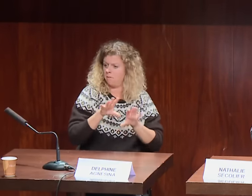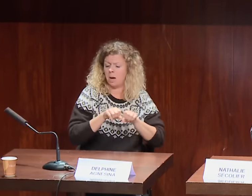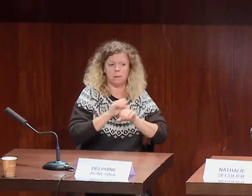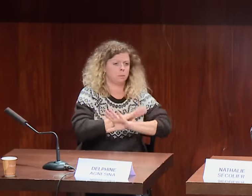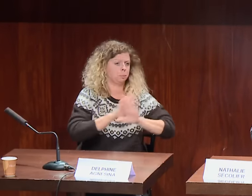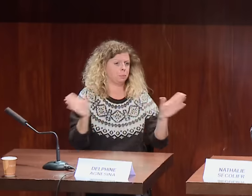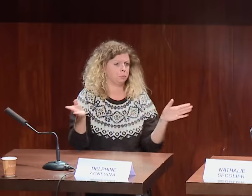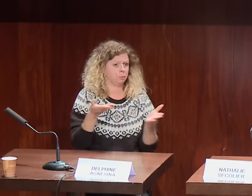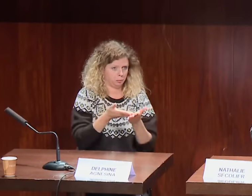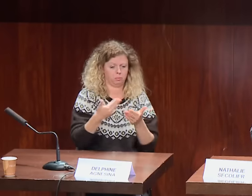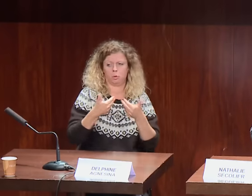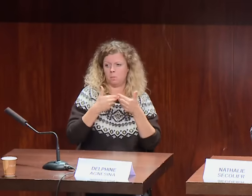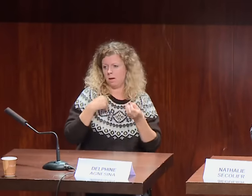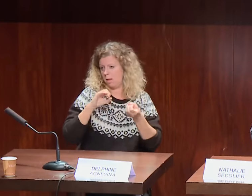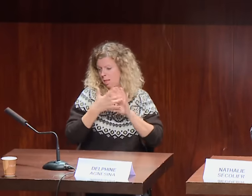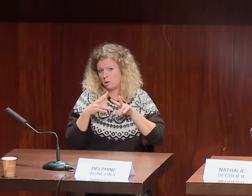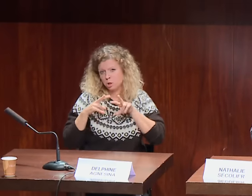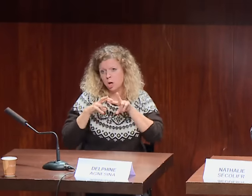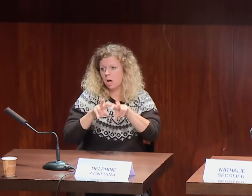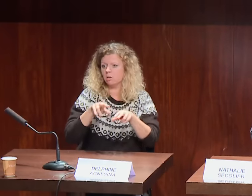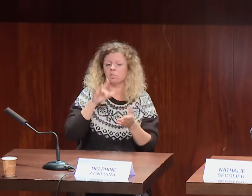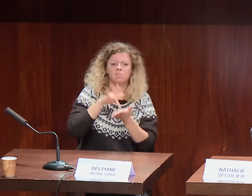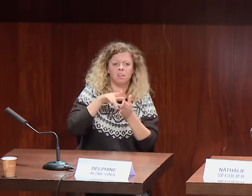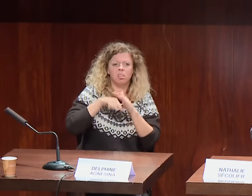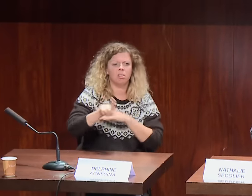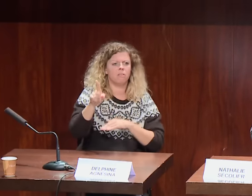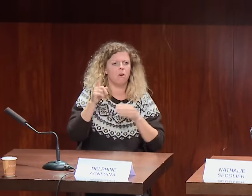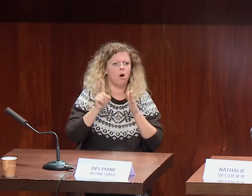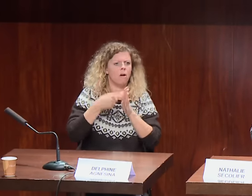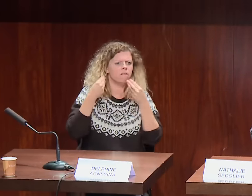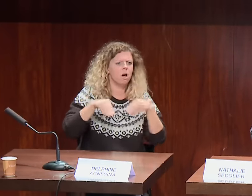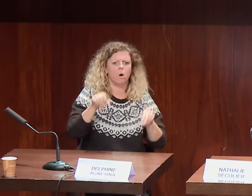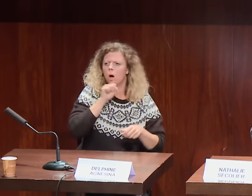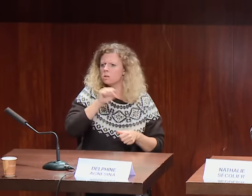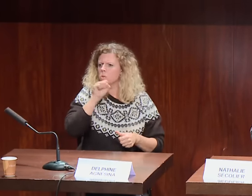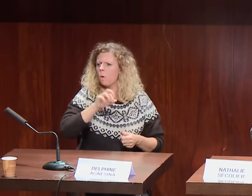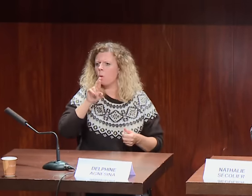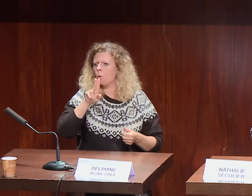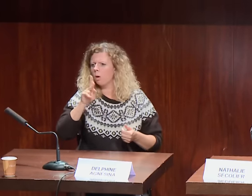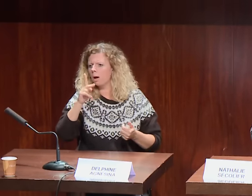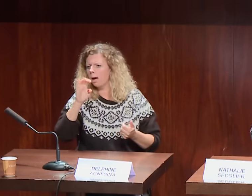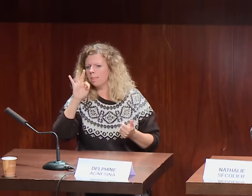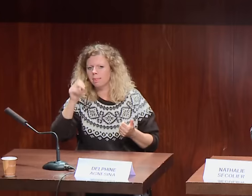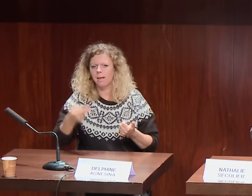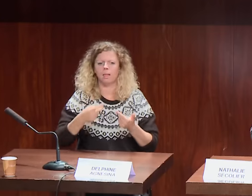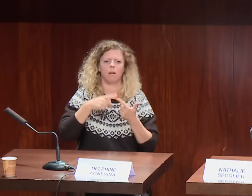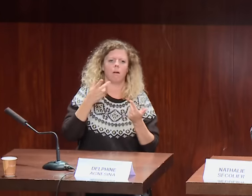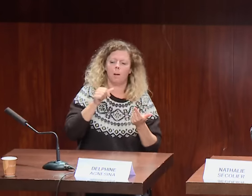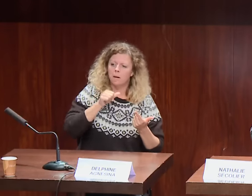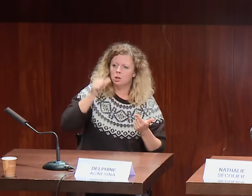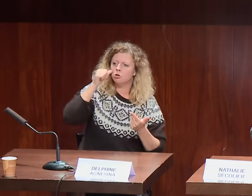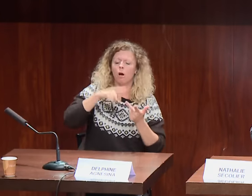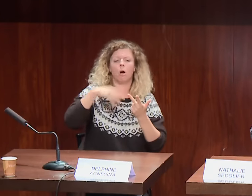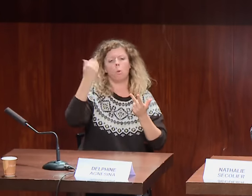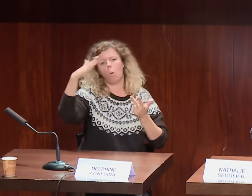parfois, il y a des titres qu'on nous demande et qui sont plus édités, qui sont plus trouvables. Alors, parfois, on peut les